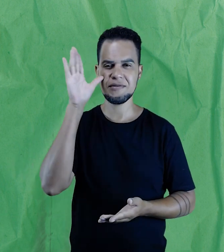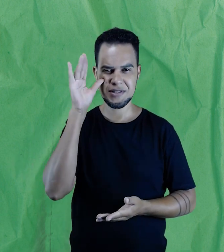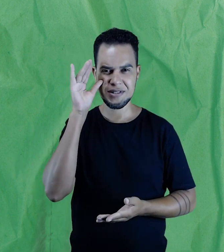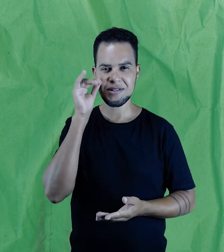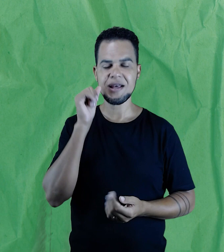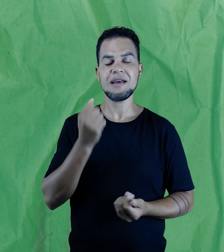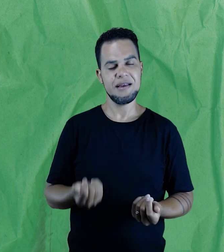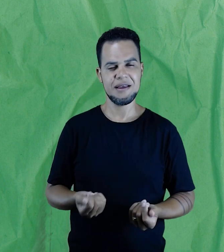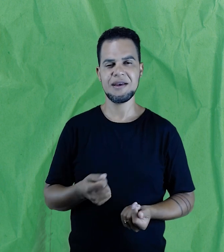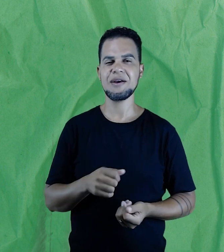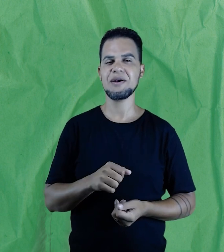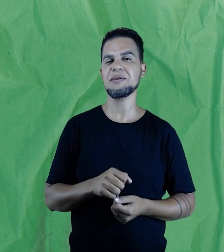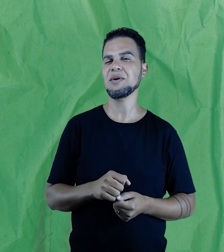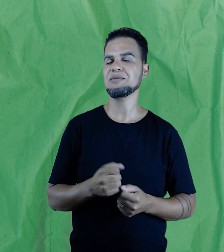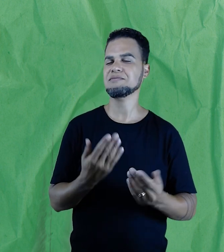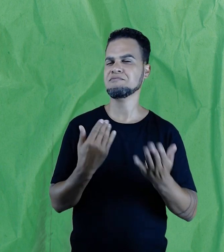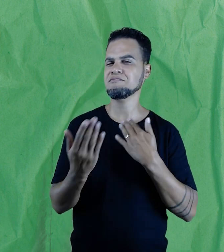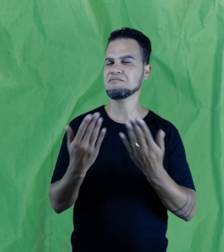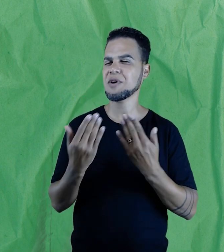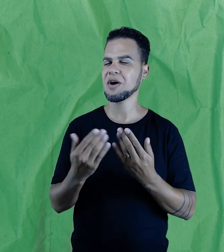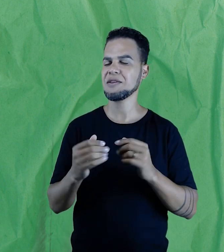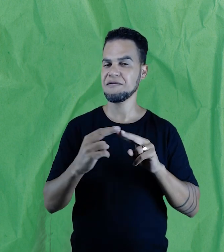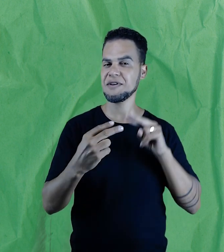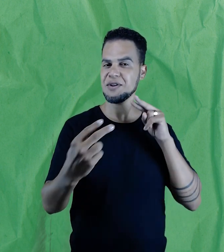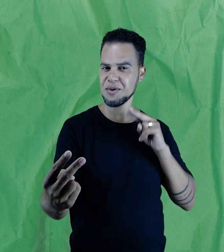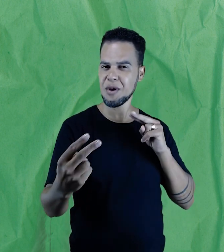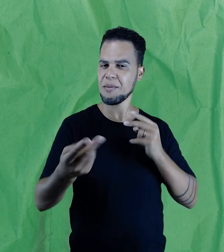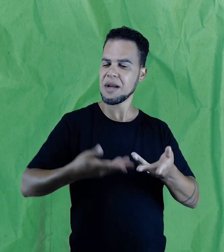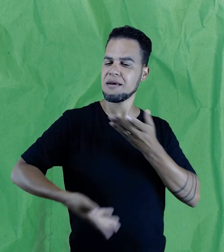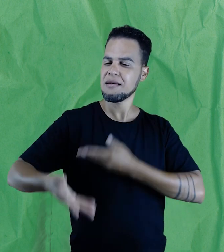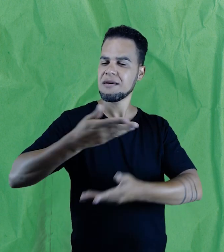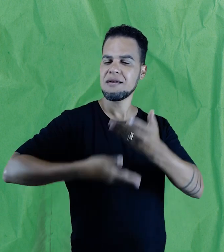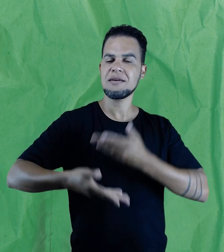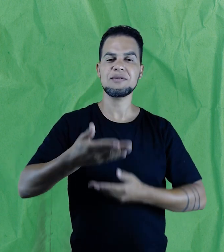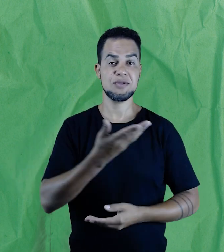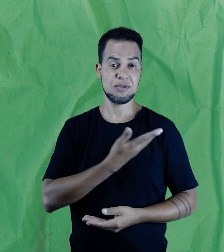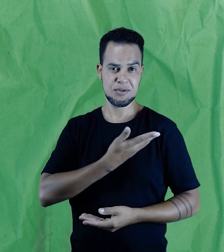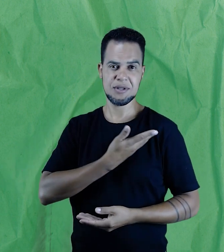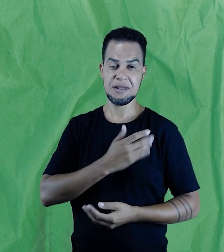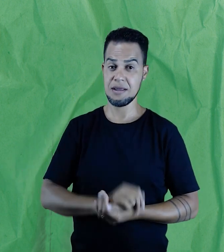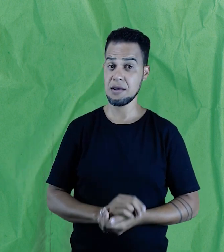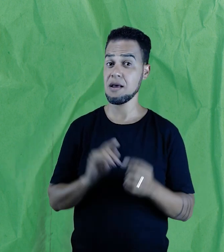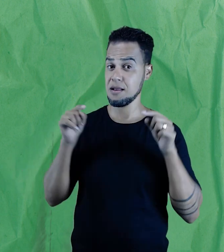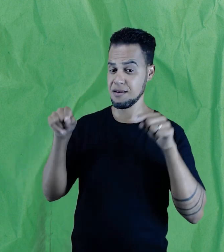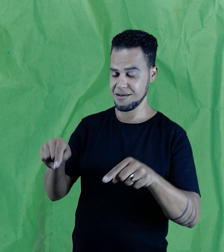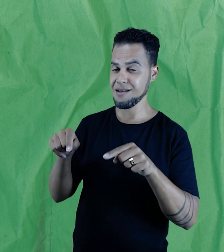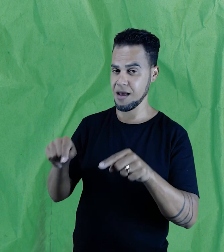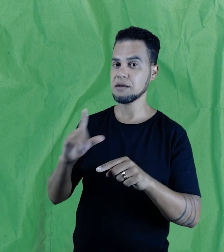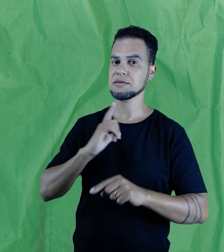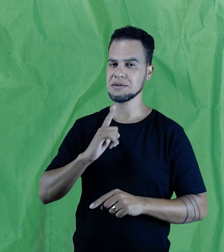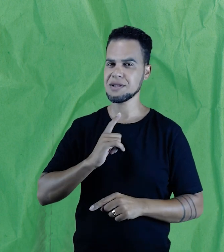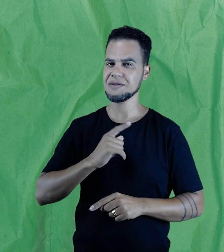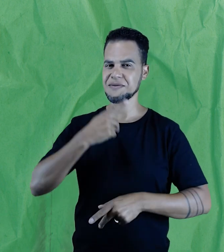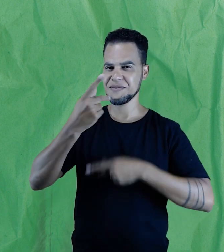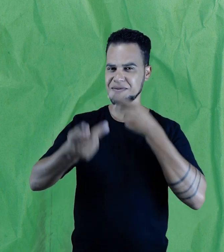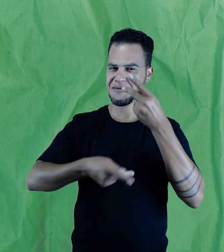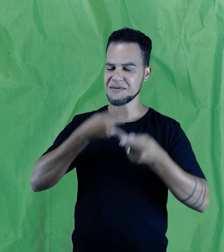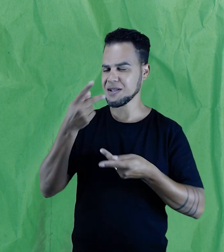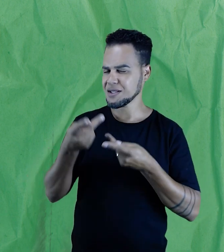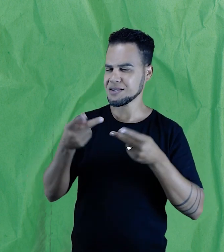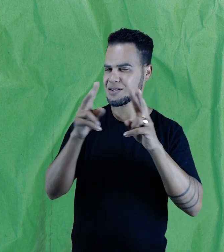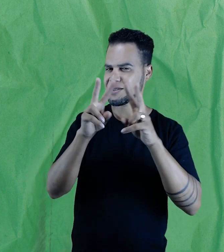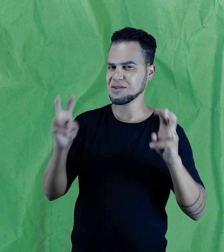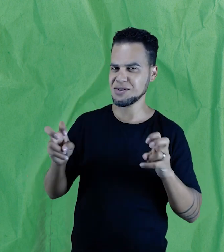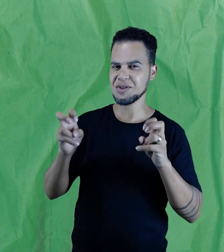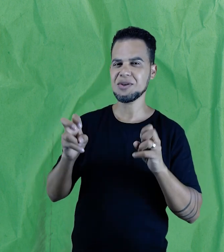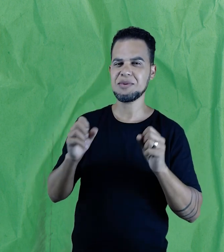nosso fórum virtual e realizar a atividade proposta para interagir com os colegas. Lá, nós estaremos falando